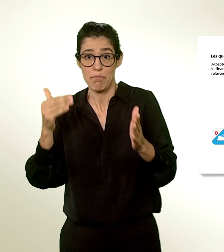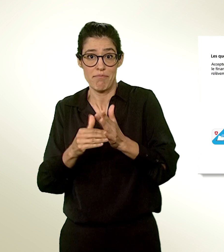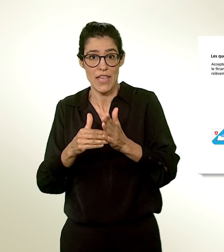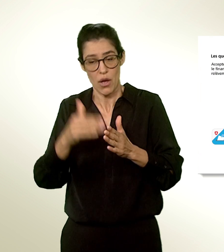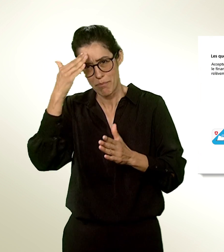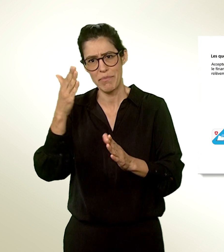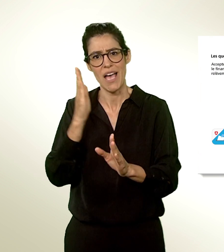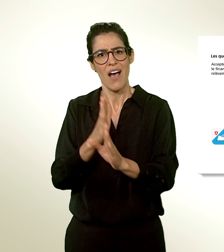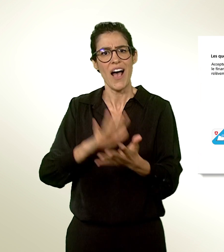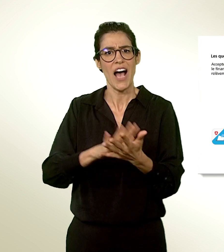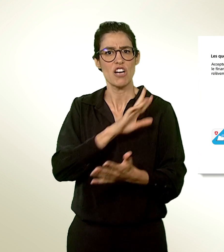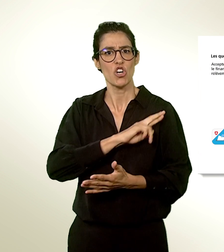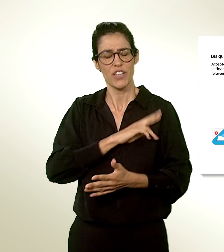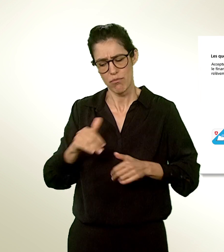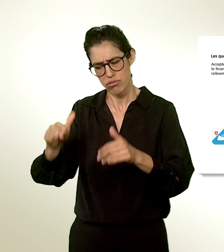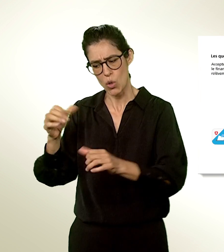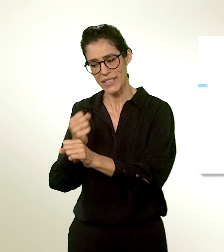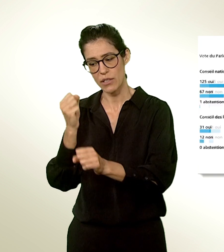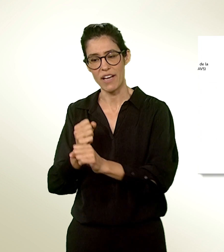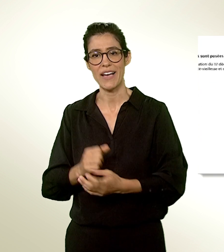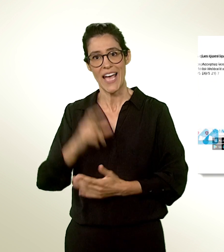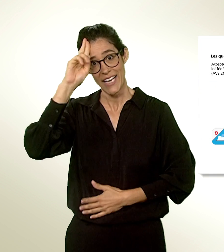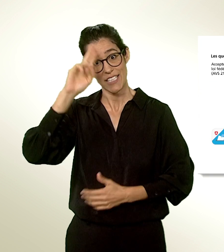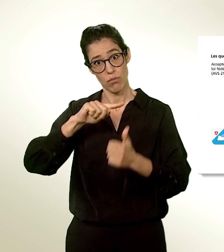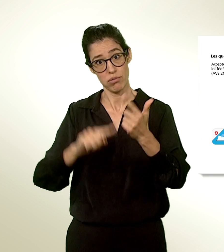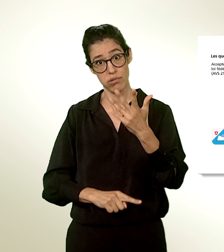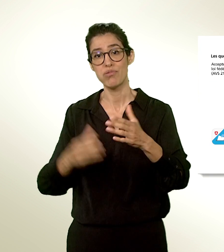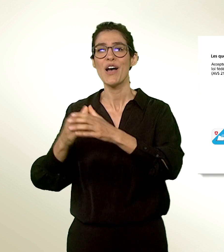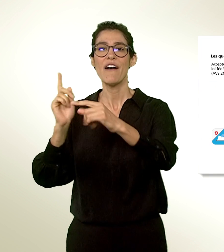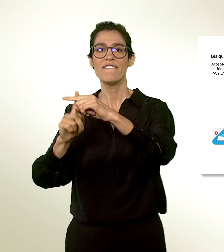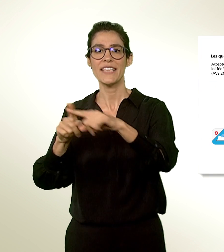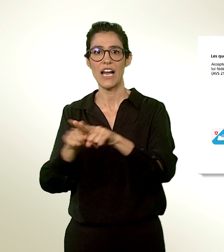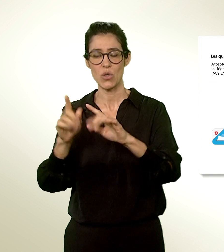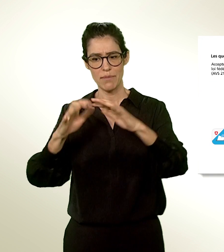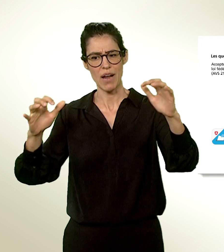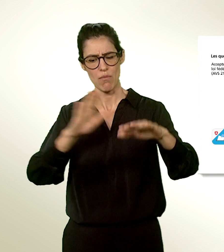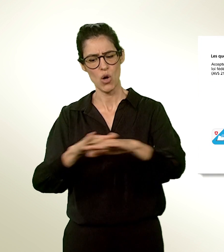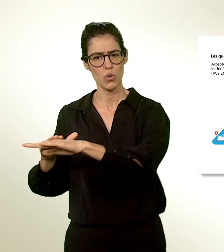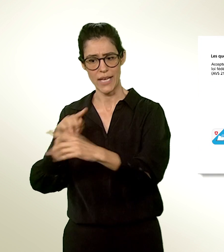ces raisons, le Conseil fédéral et le Parlement vous recommandent d'accepter les deux objets.